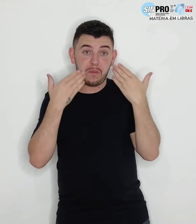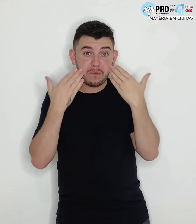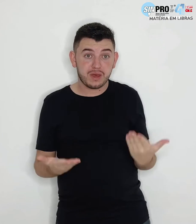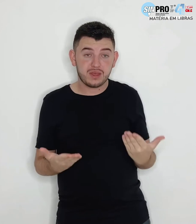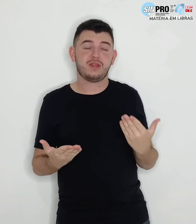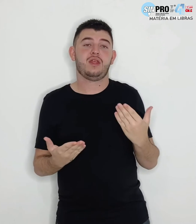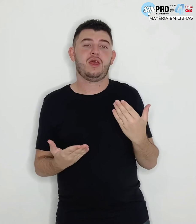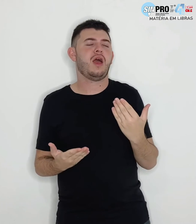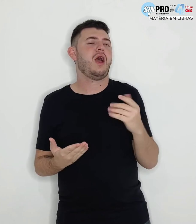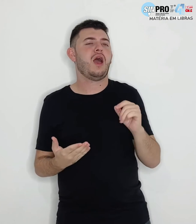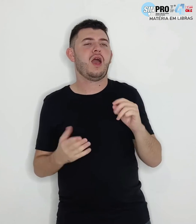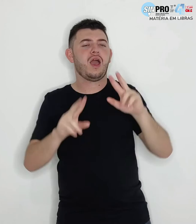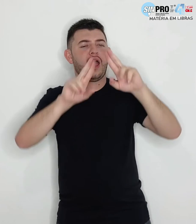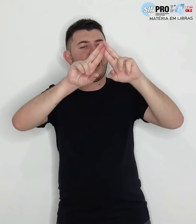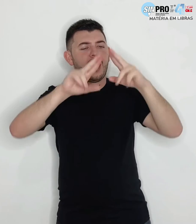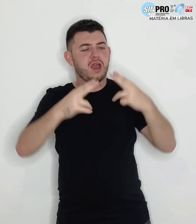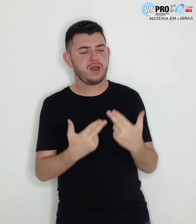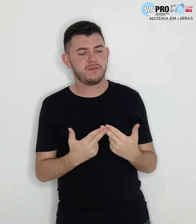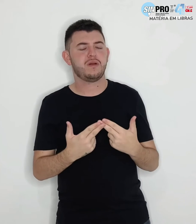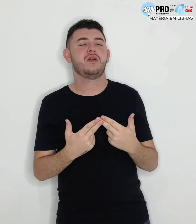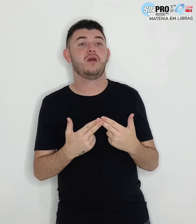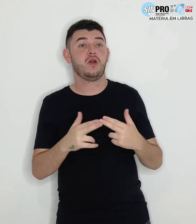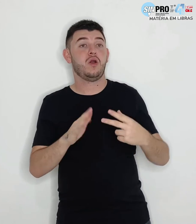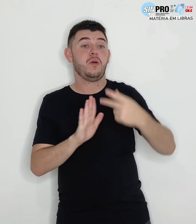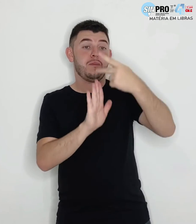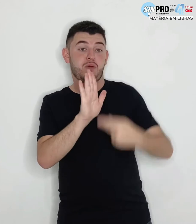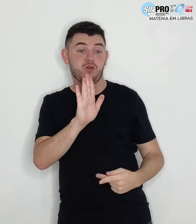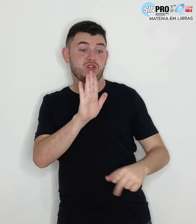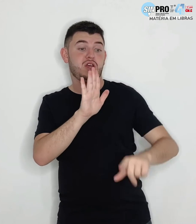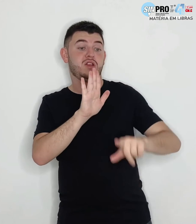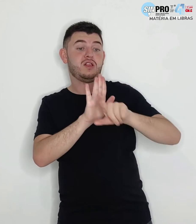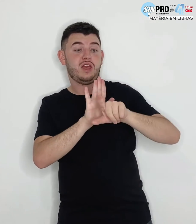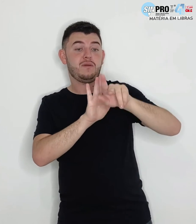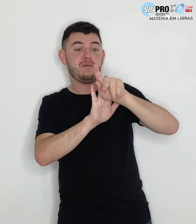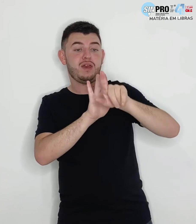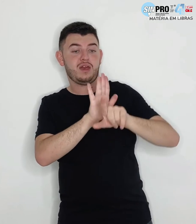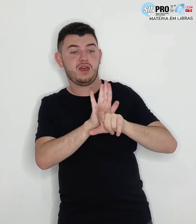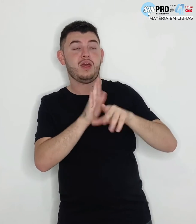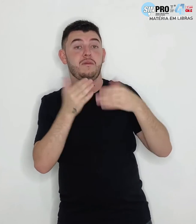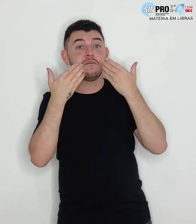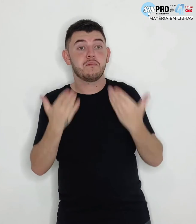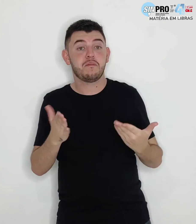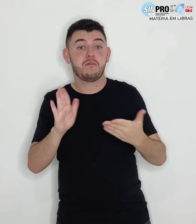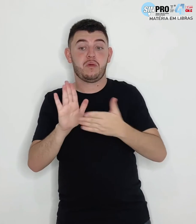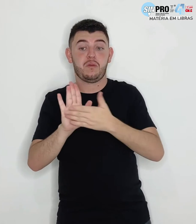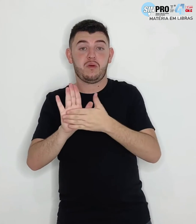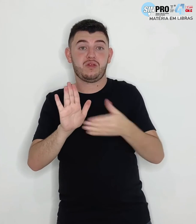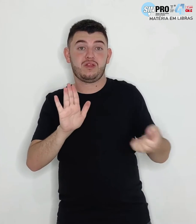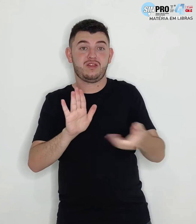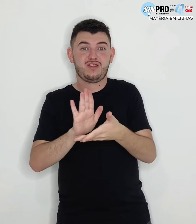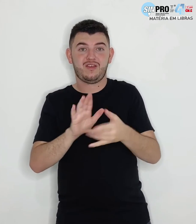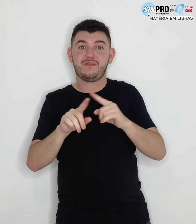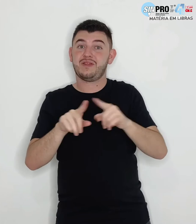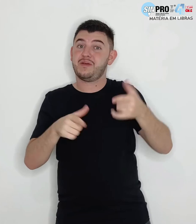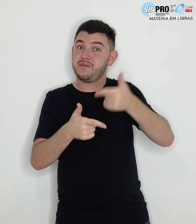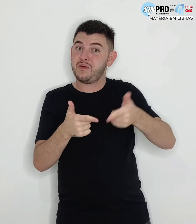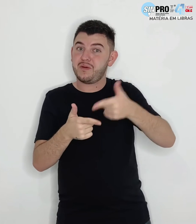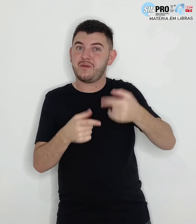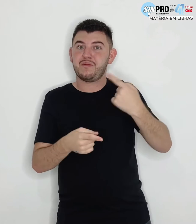Câmara Legislativa novo projeto de lei superando a proposta. Isso por si só já se mostra um problema, pois foi o